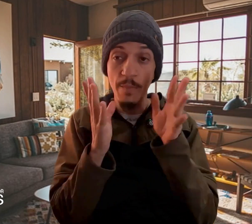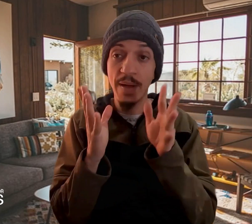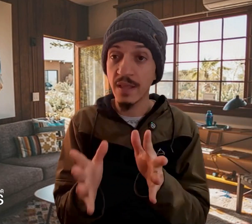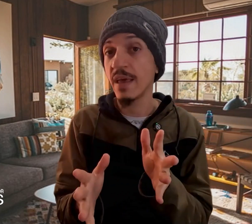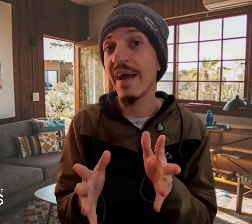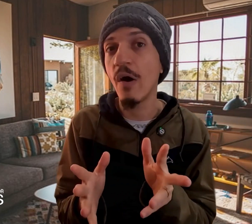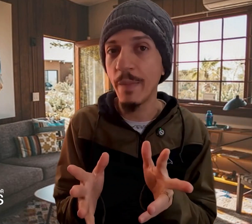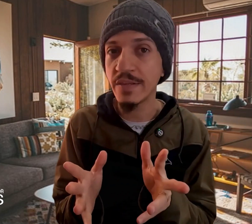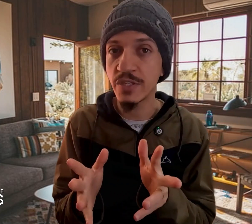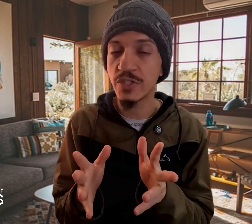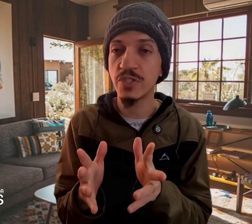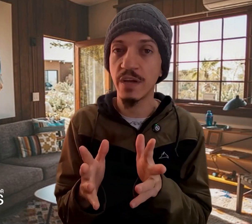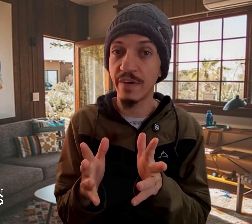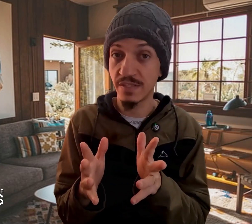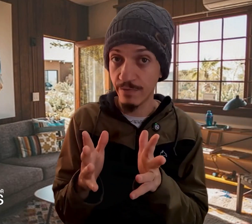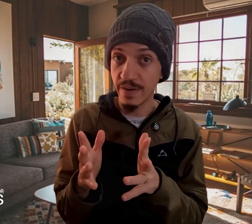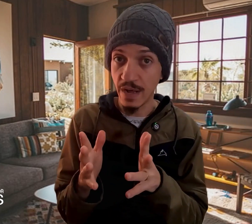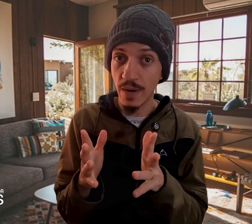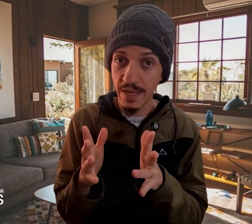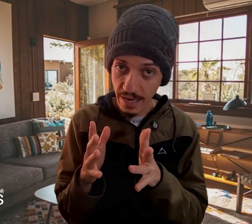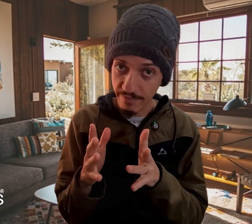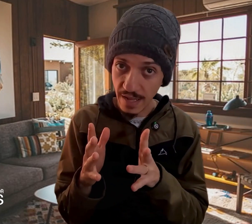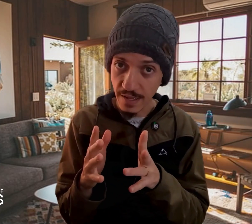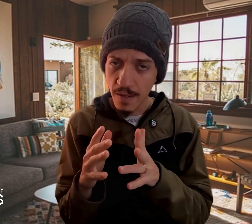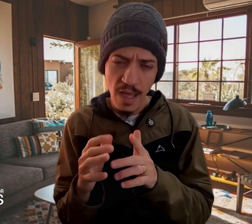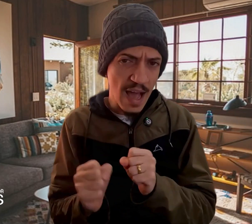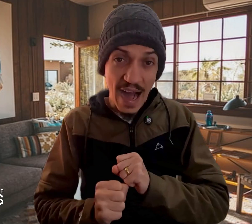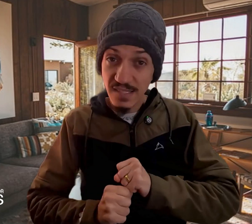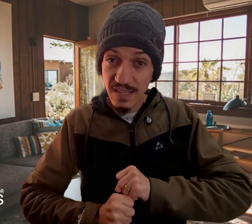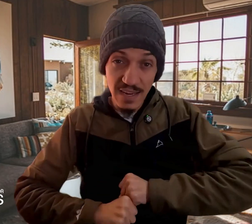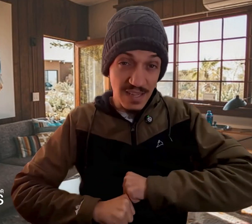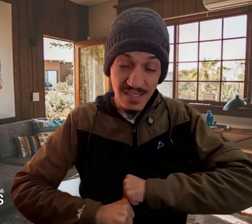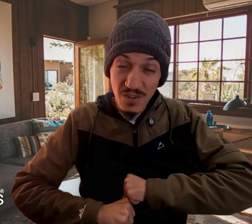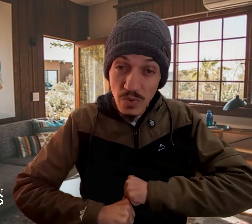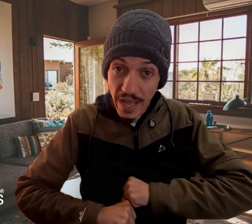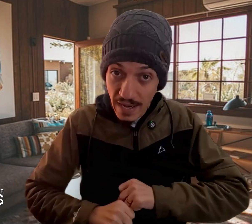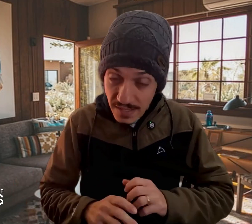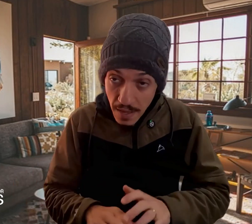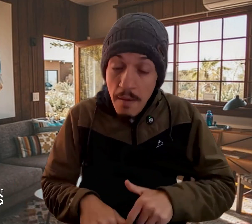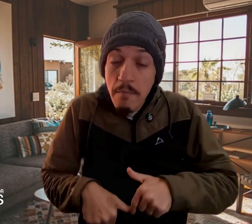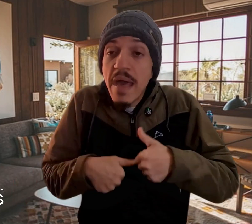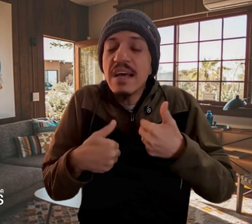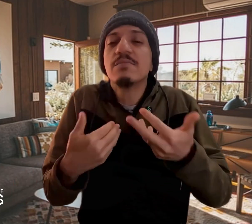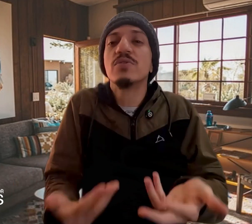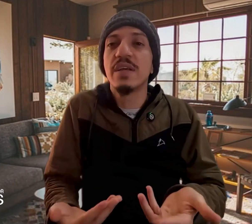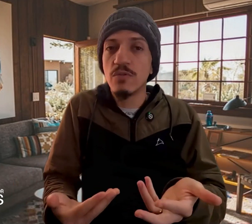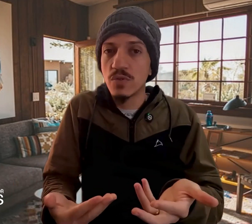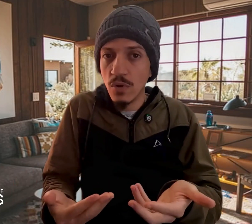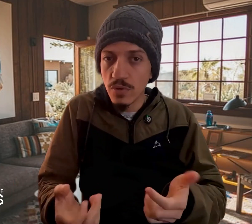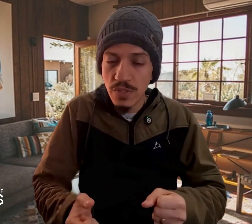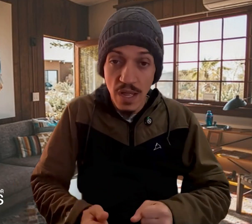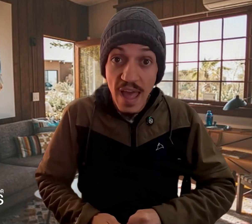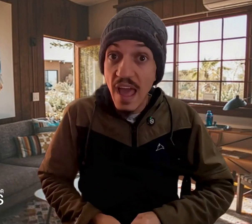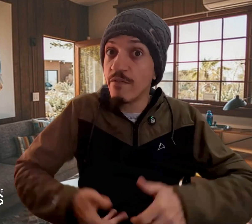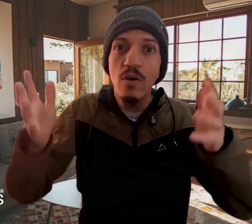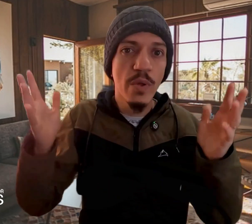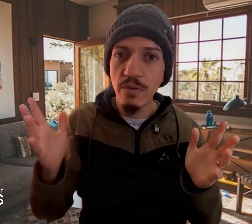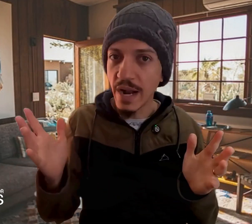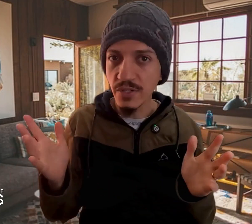em que realmente a gente tinha a versão final ali gravada, a sinalização deles, mesmo sendo surdos, evoluiu